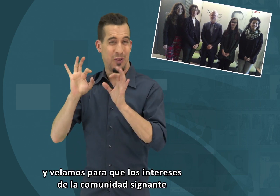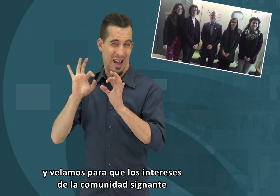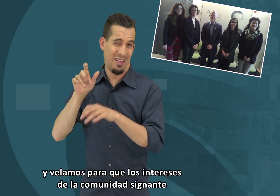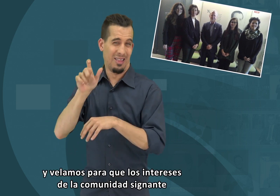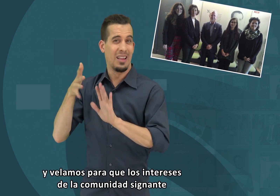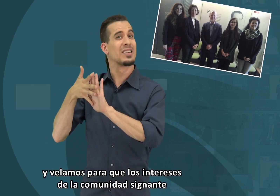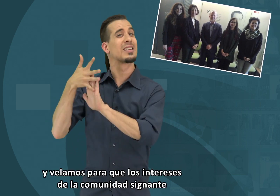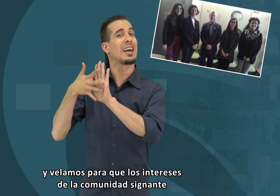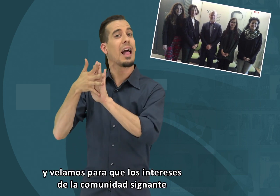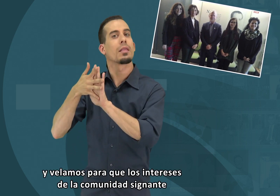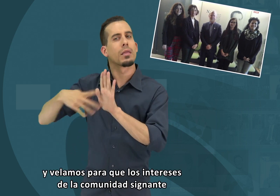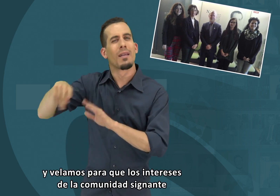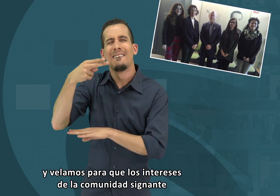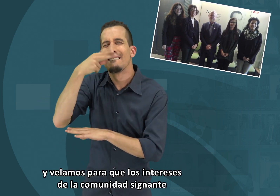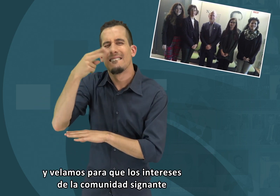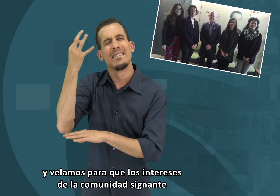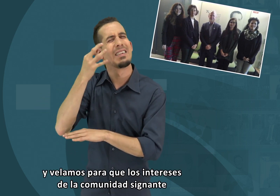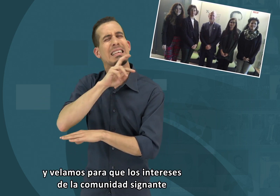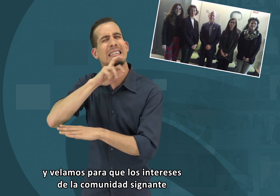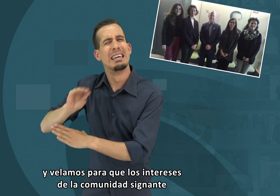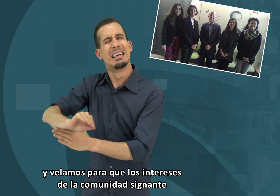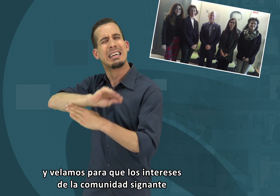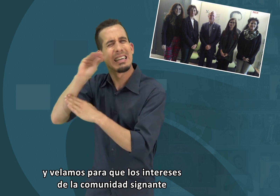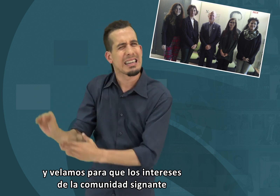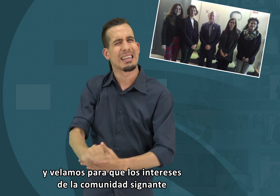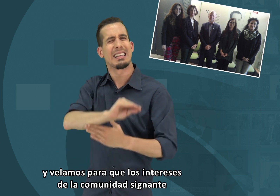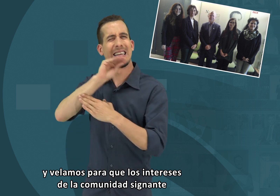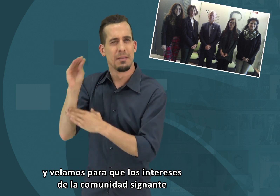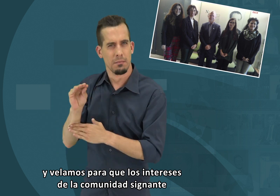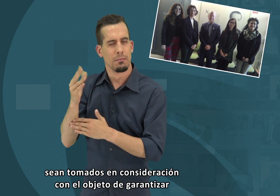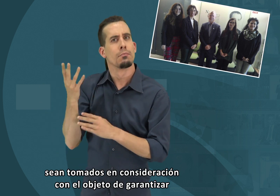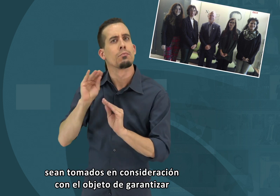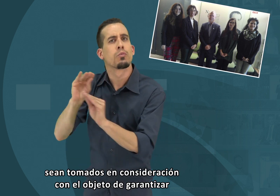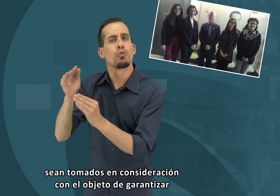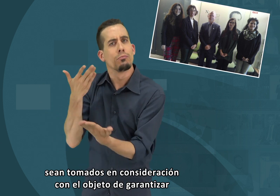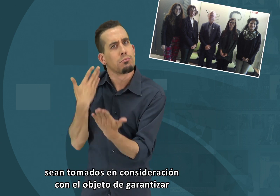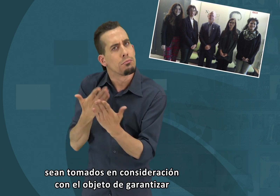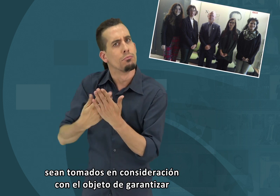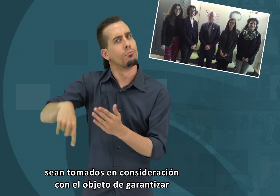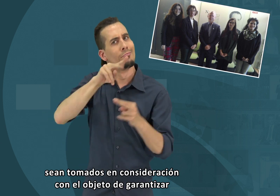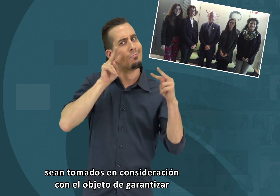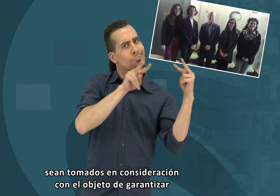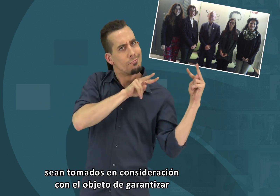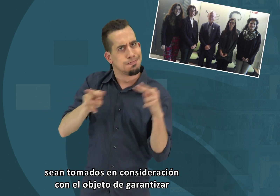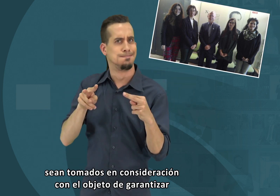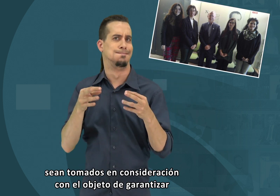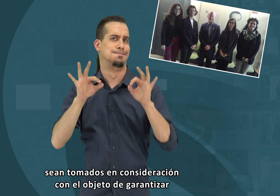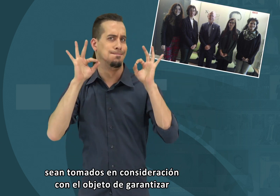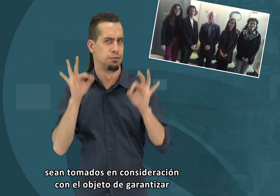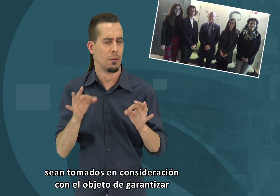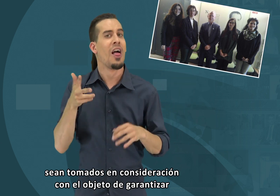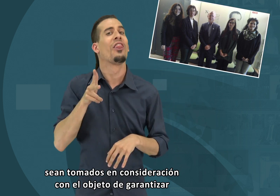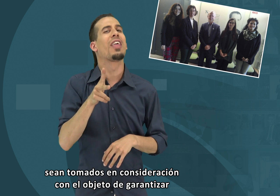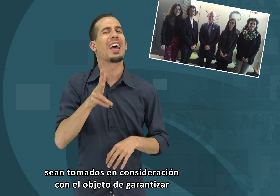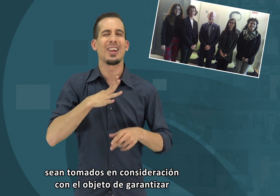general y velamos para que los intereses de la comunidad signante sean tomados en consideración con